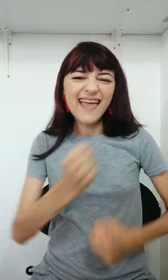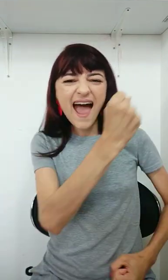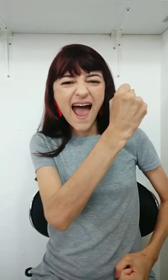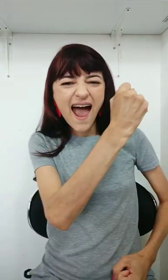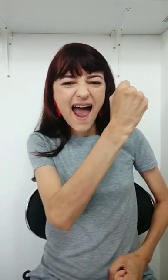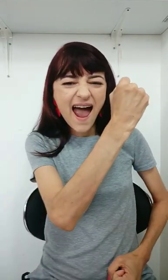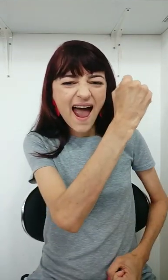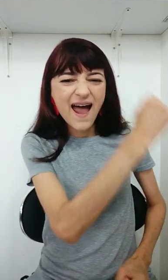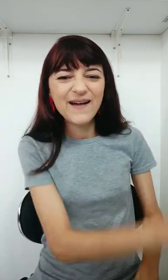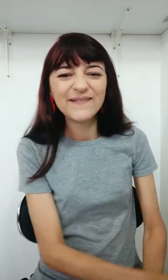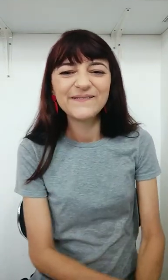legal.